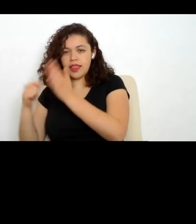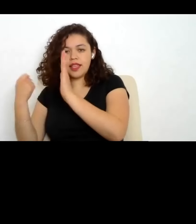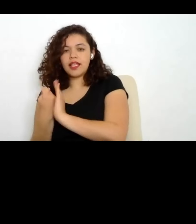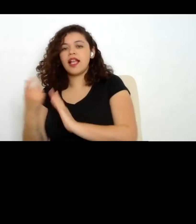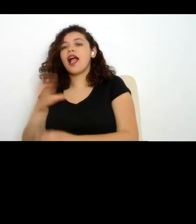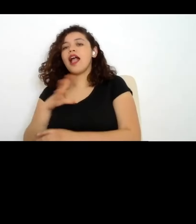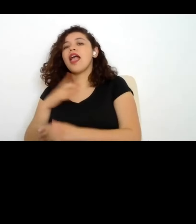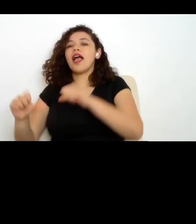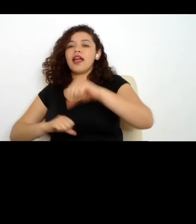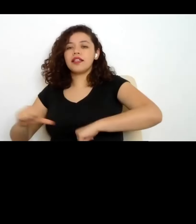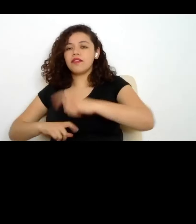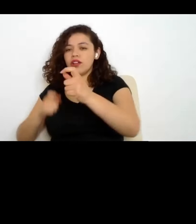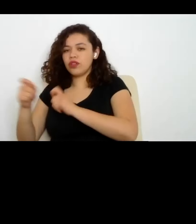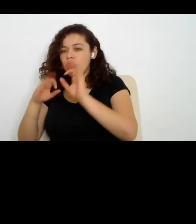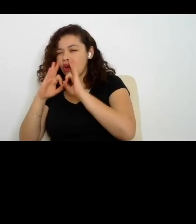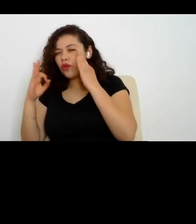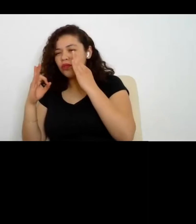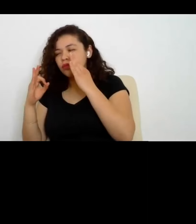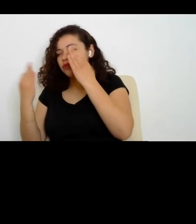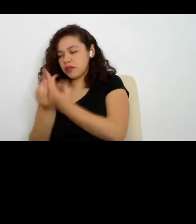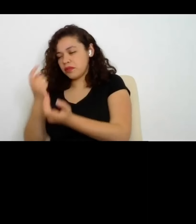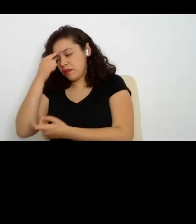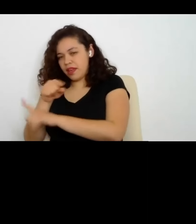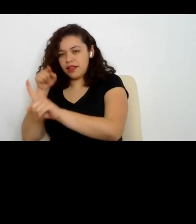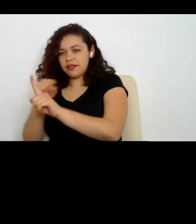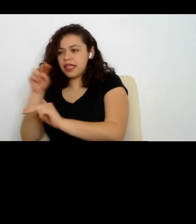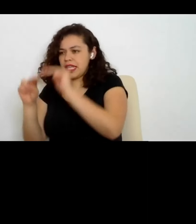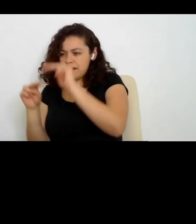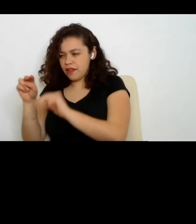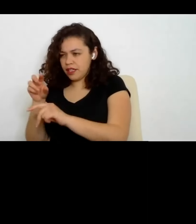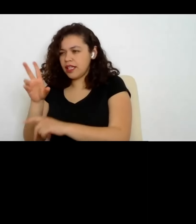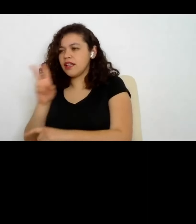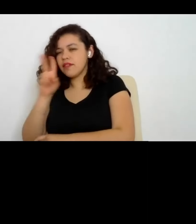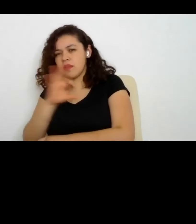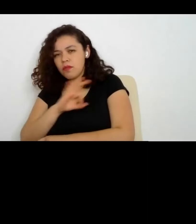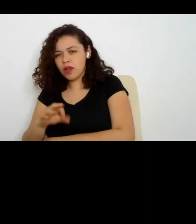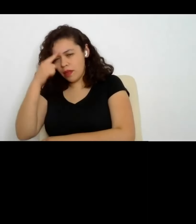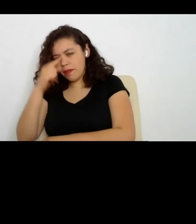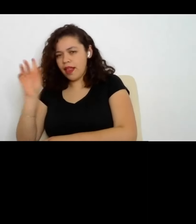actividades, controles o mecanismos con resultados medibles que se valen de la